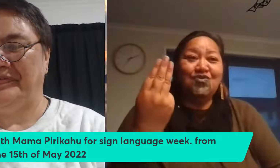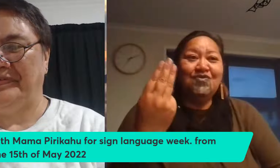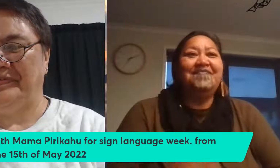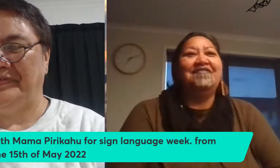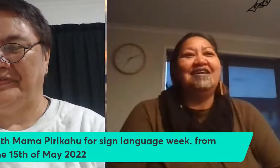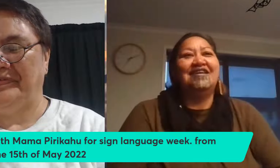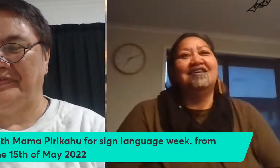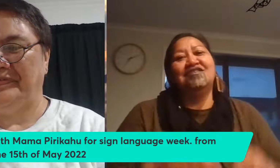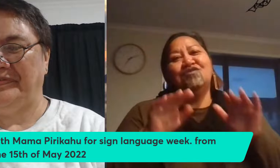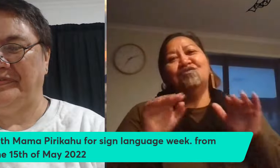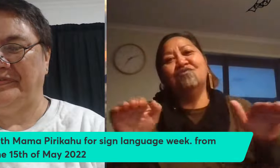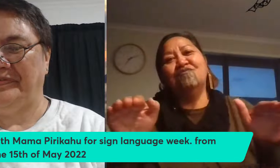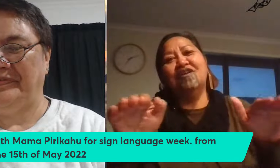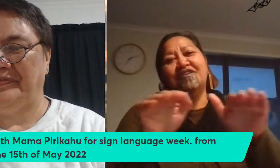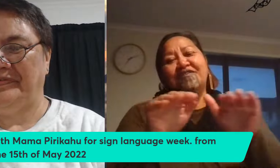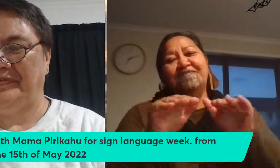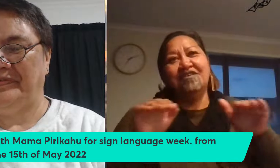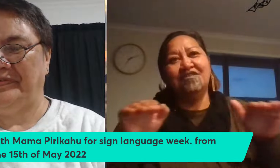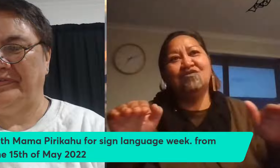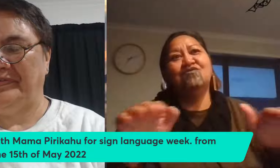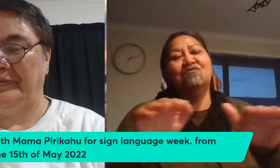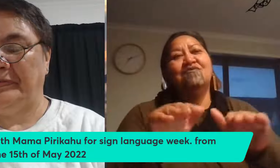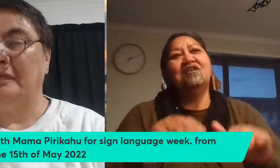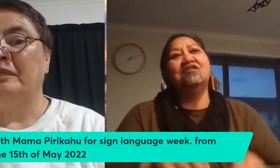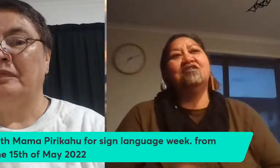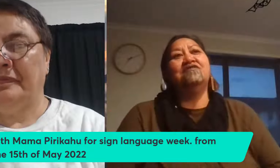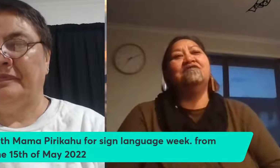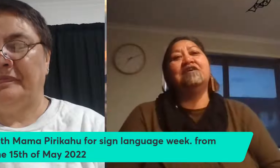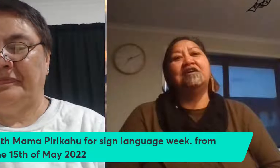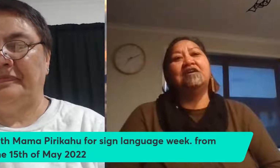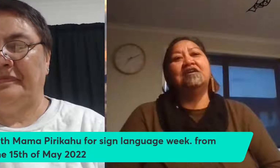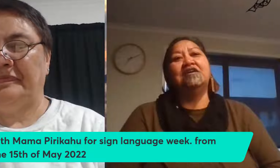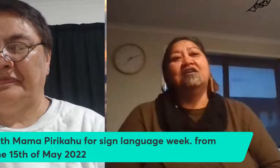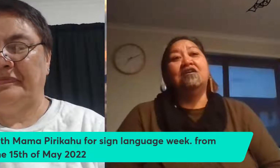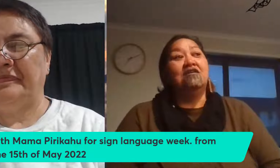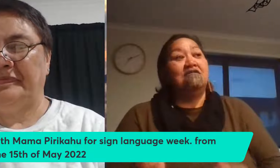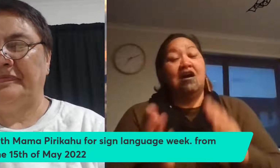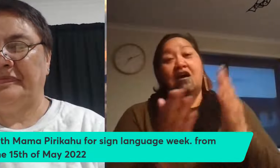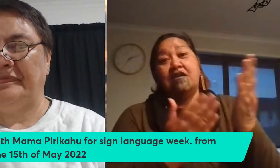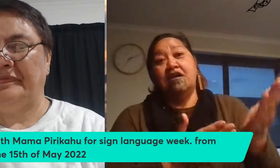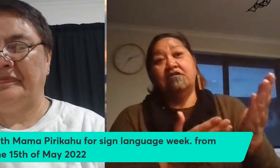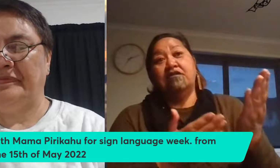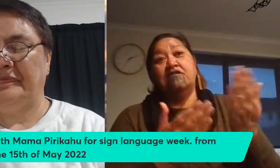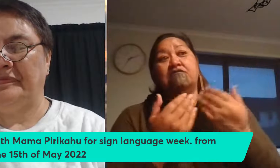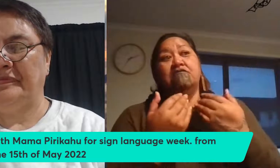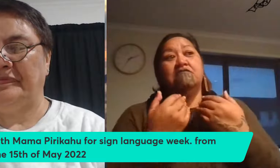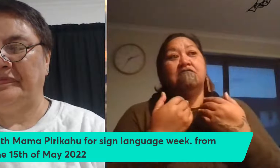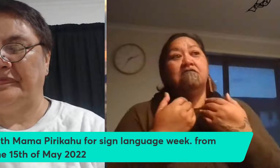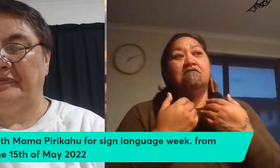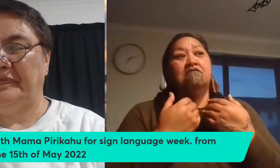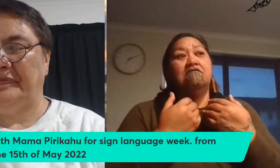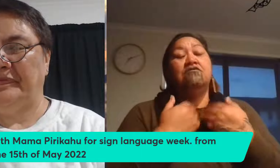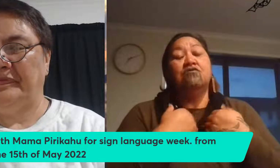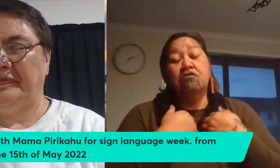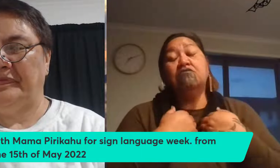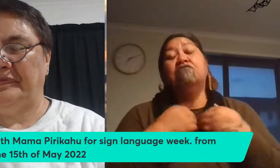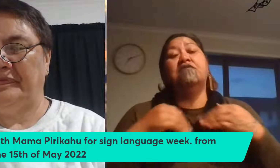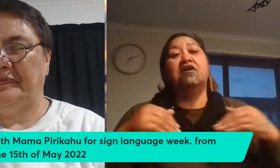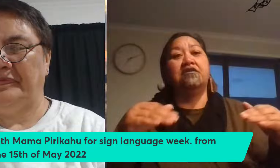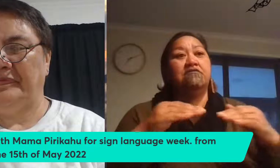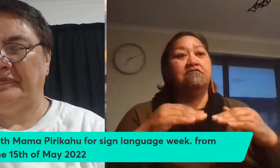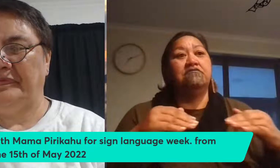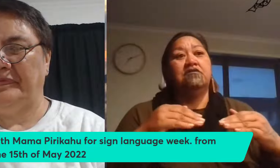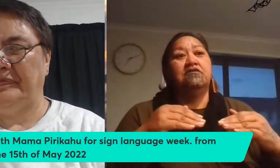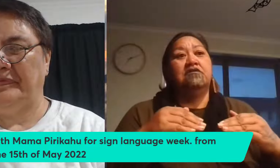Ka toru, ana ki tōku whānau. Tōku whānau, ara nā rātau